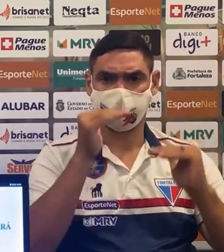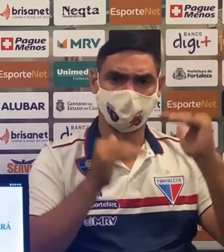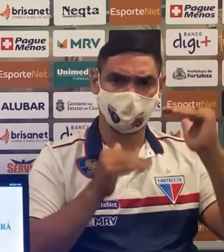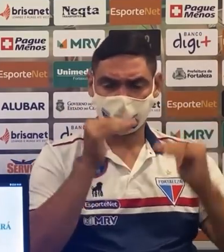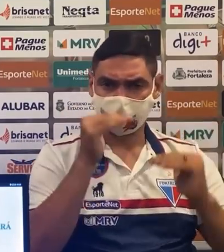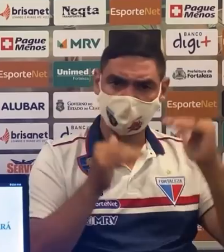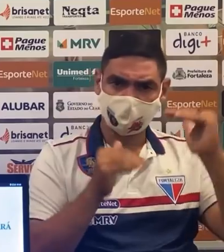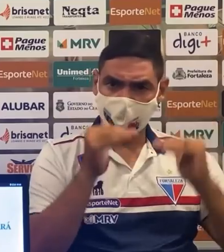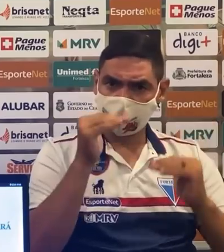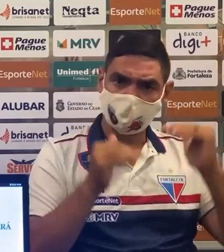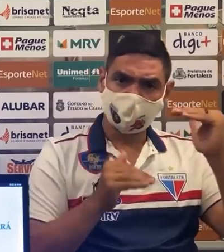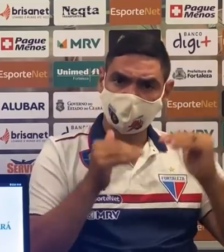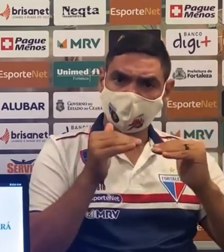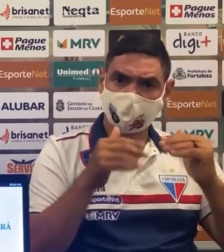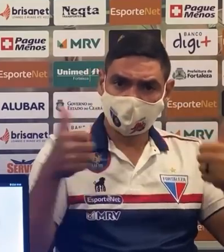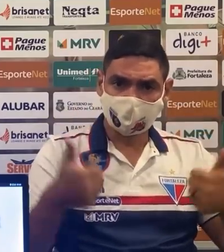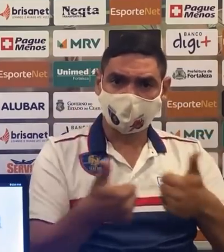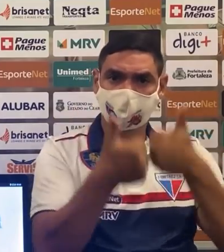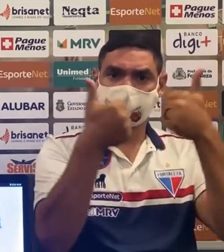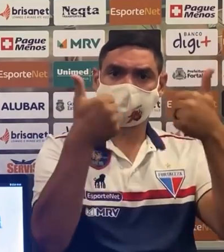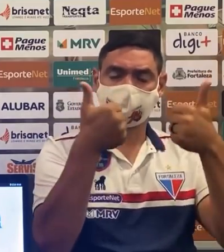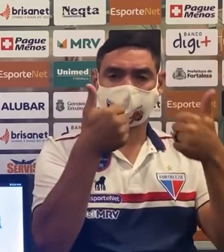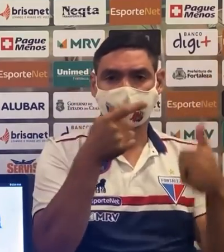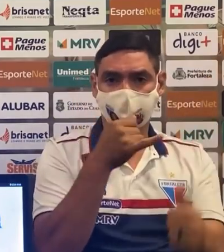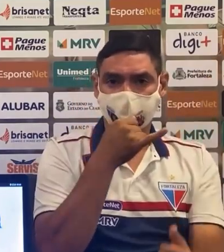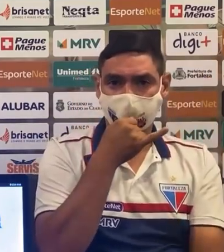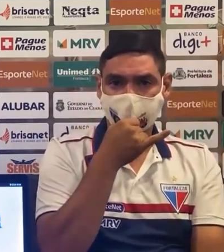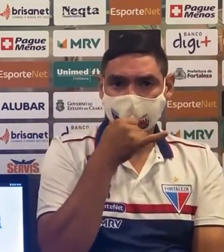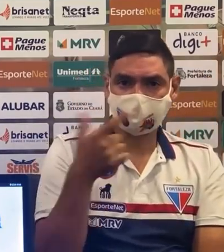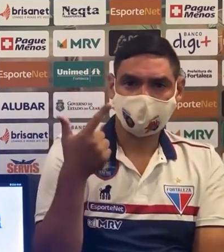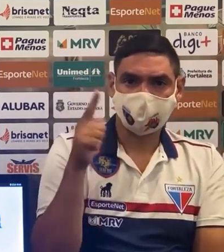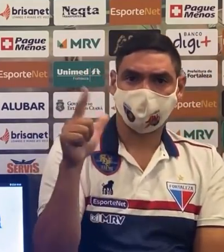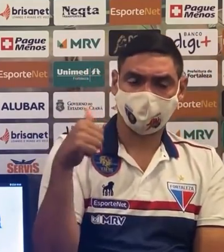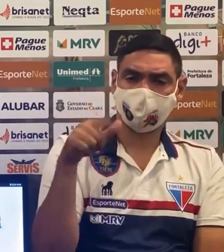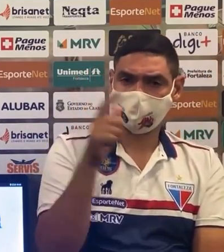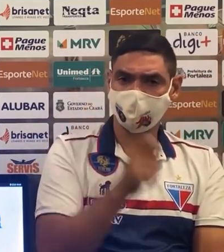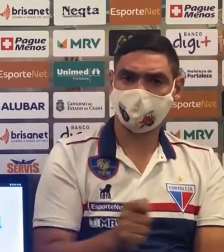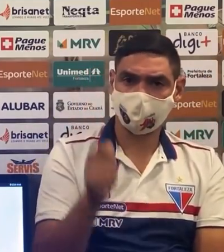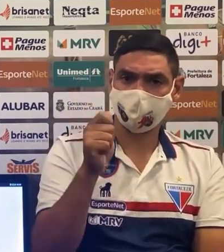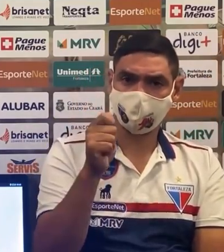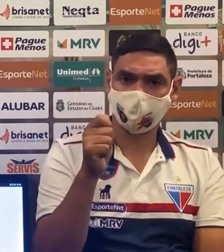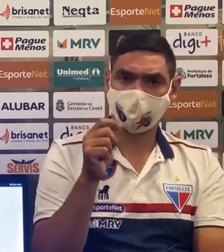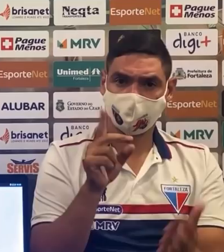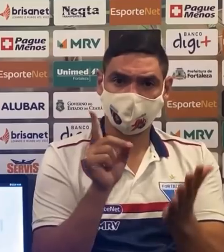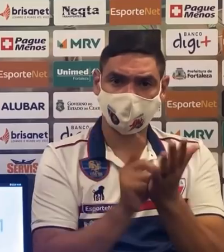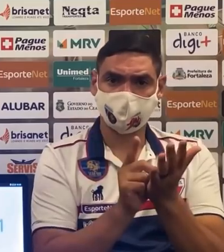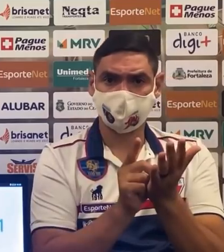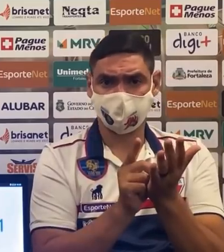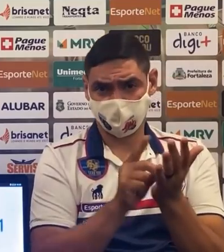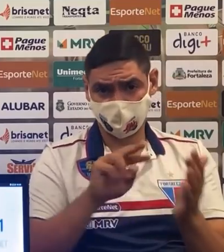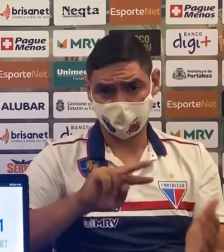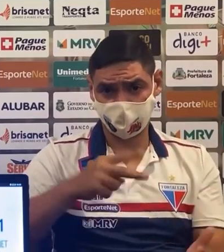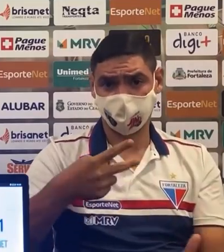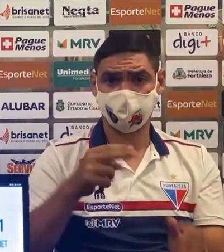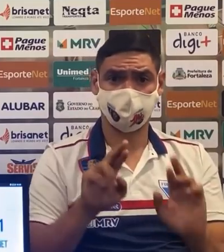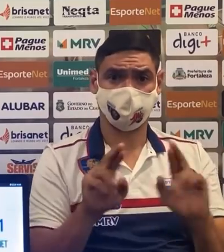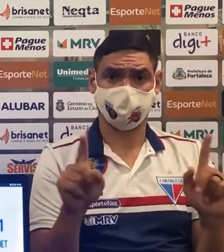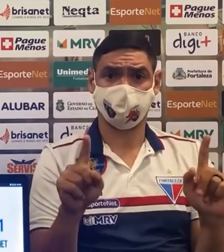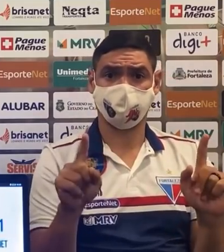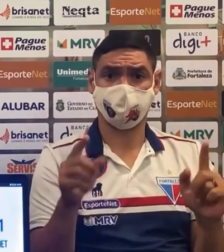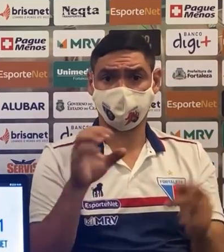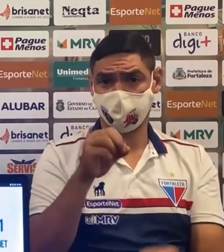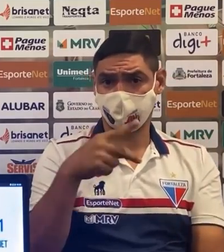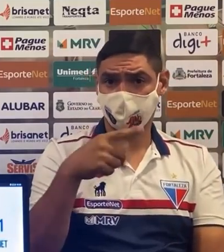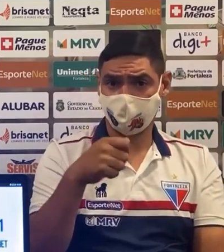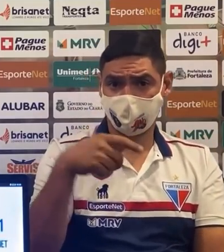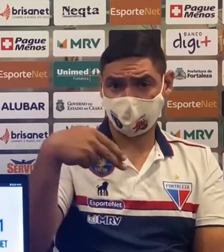em clássico, o outro clássico da Série A também foi um revés, a eliminação da Copa do